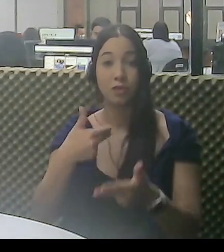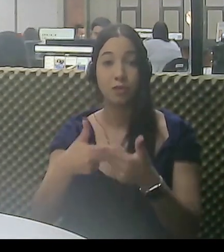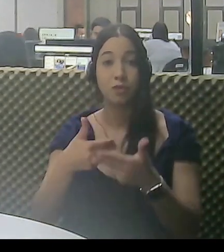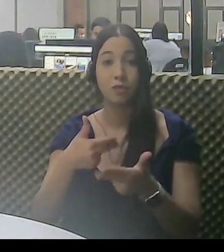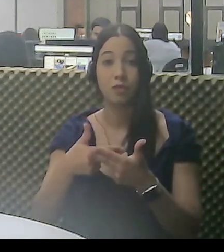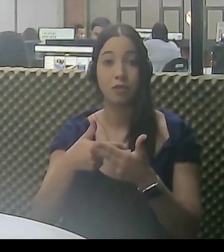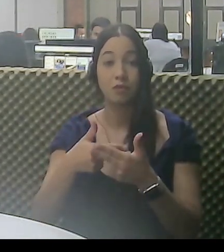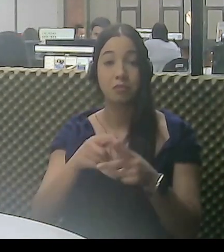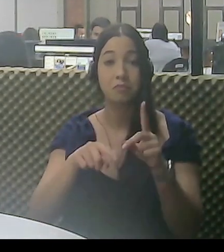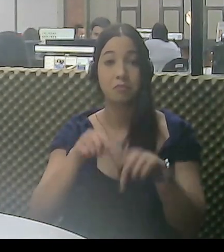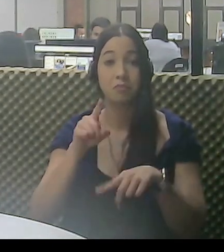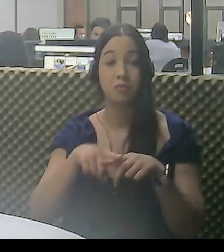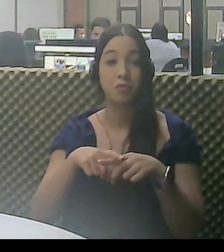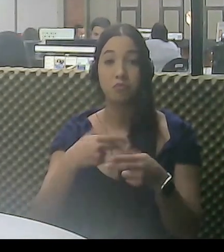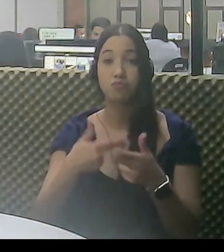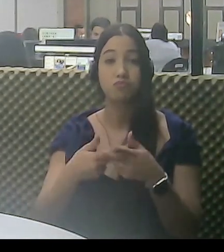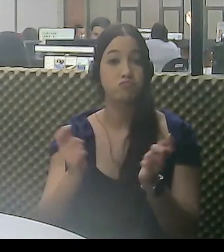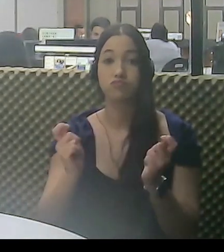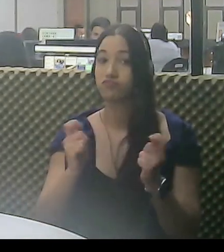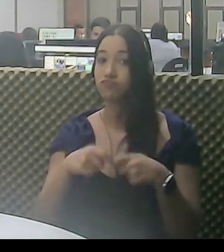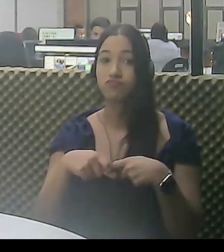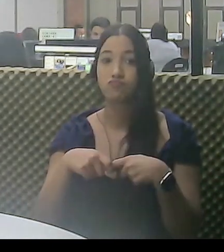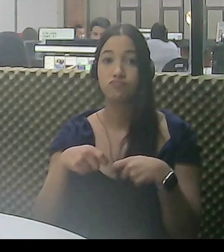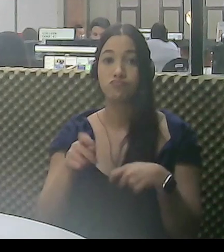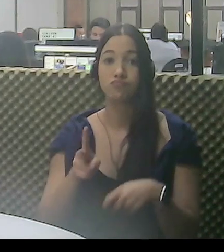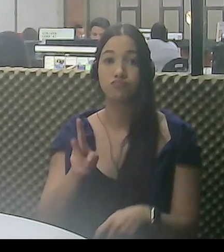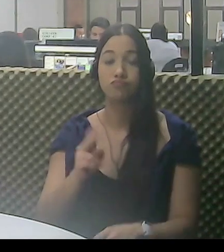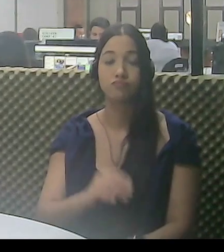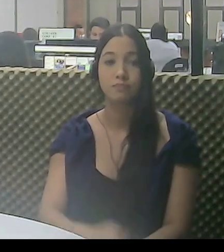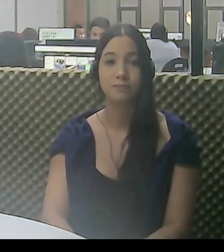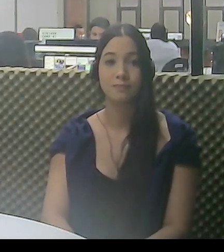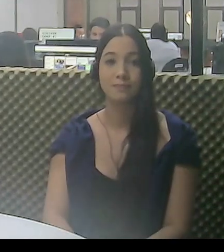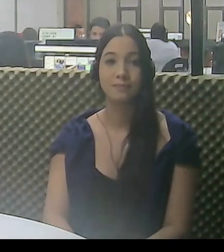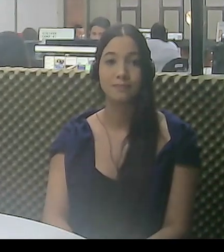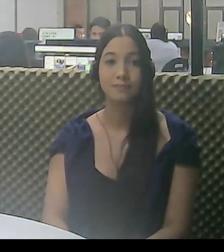a bens que não atendem mais às necessidades do DEMAI.